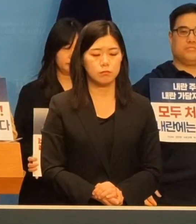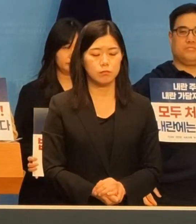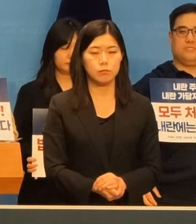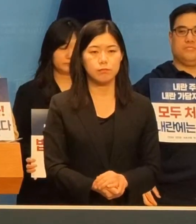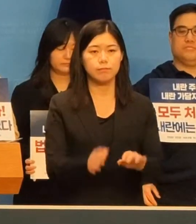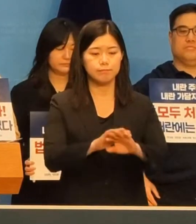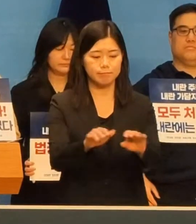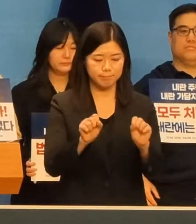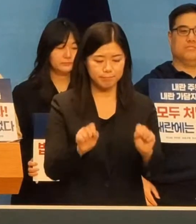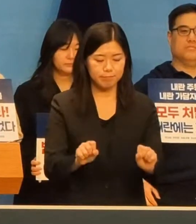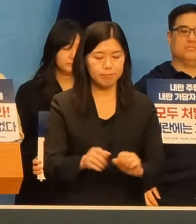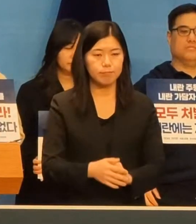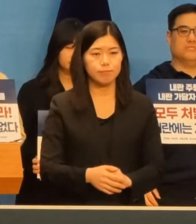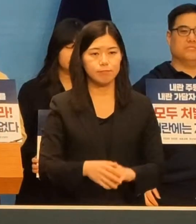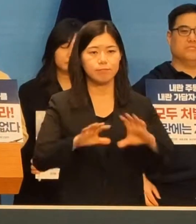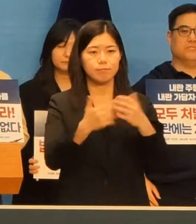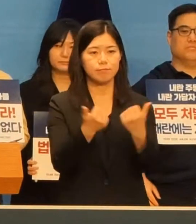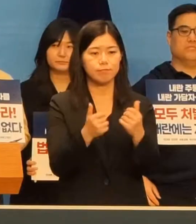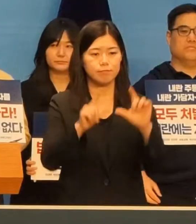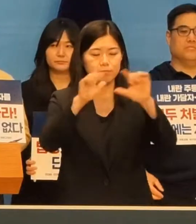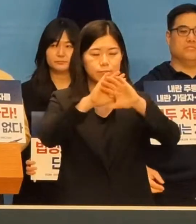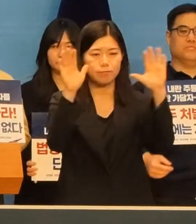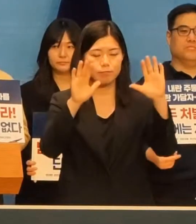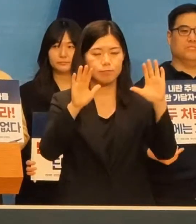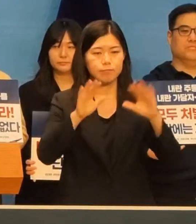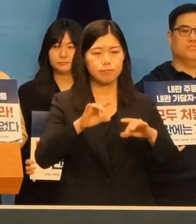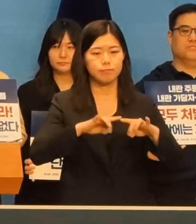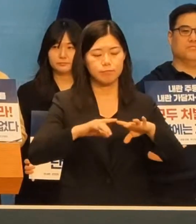네, 안녕하십니까. 국회 기후에너지